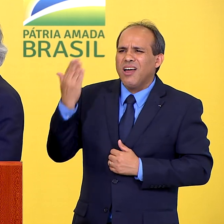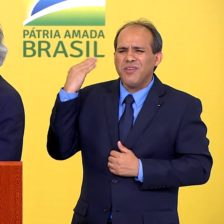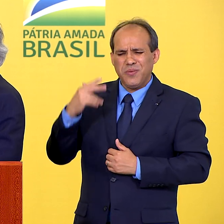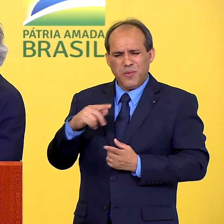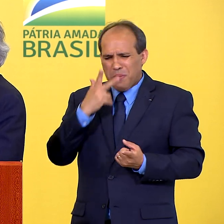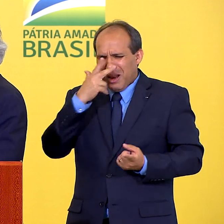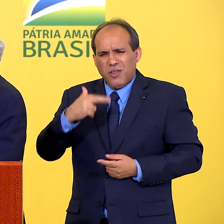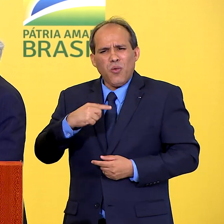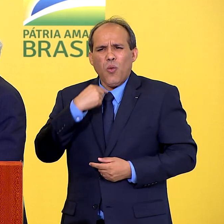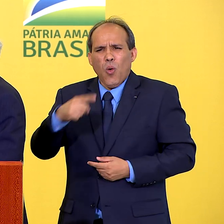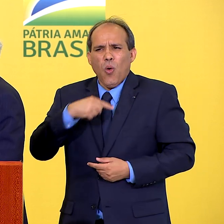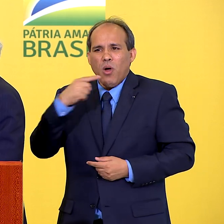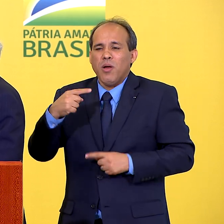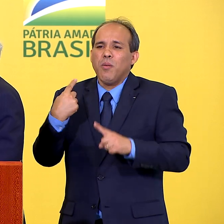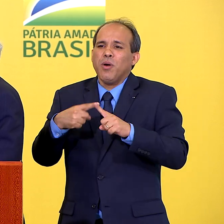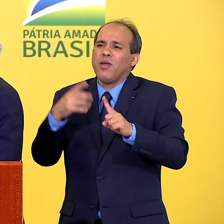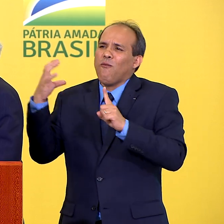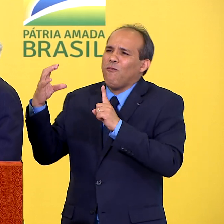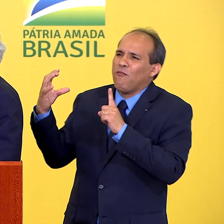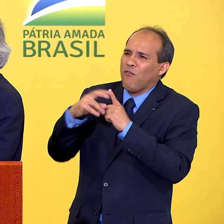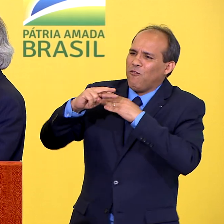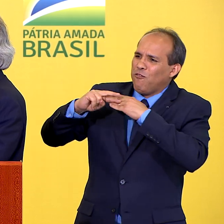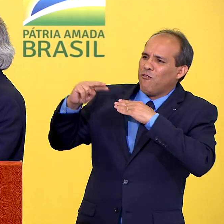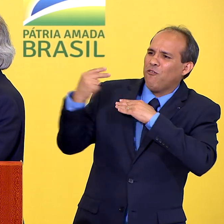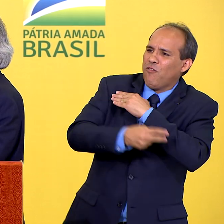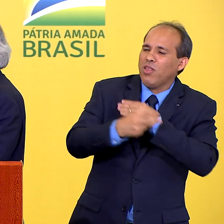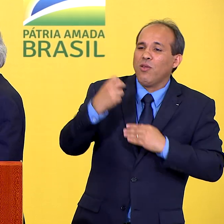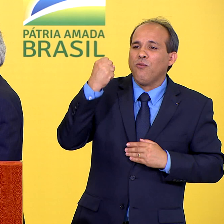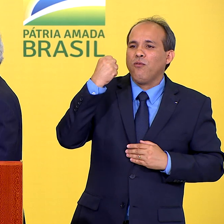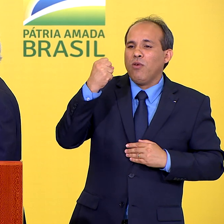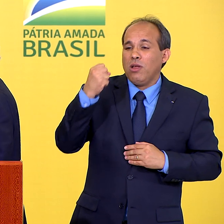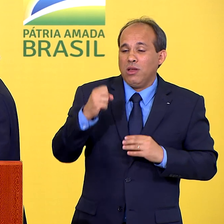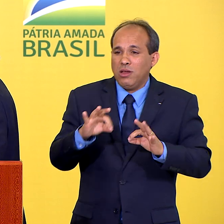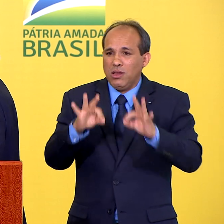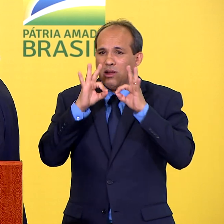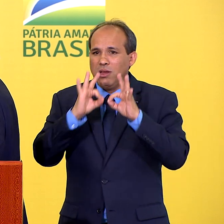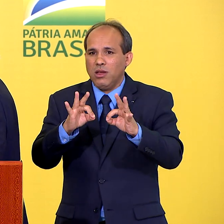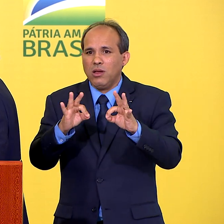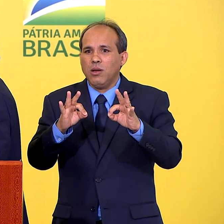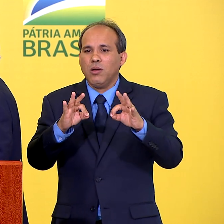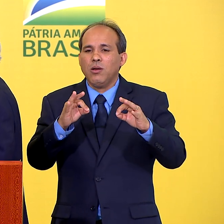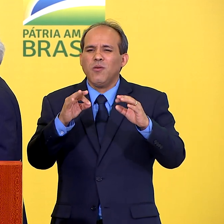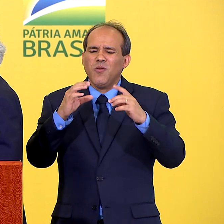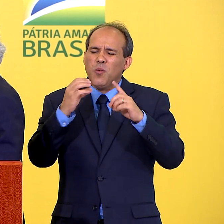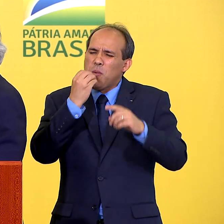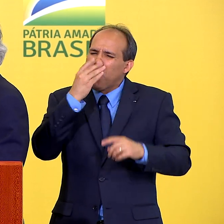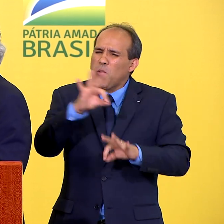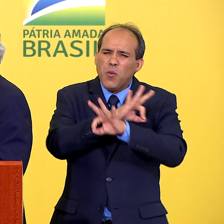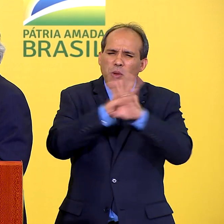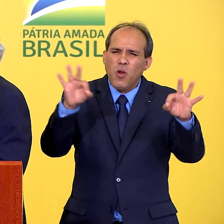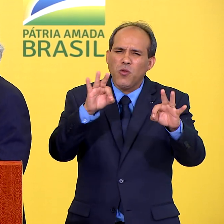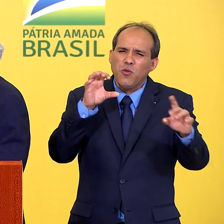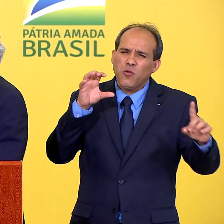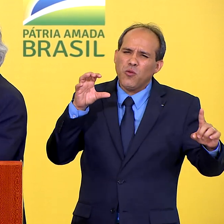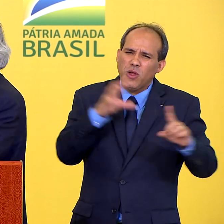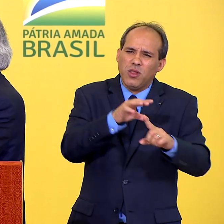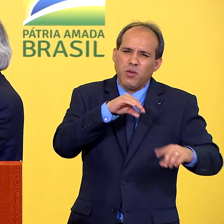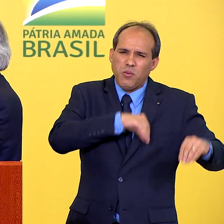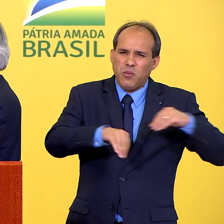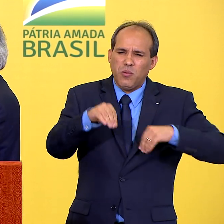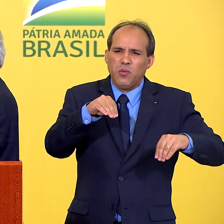foi tão forte o impacto, foi tão efetivo o programa de auxílio emergencial, que ele